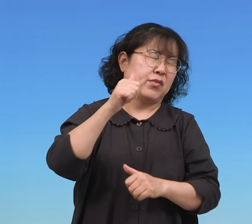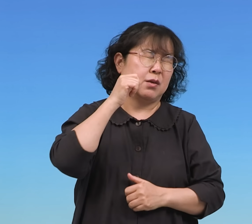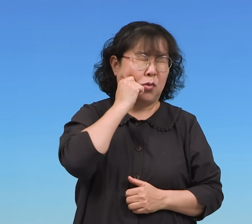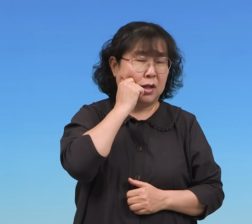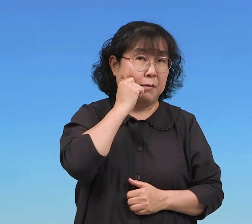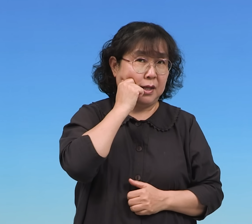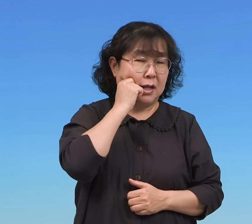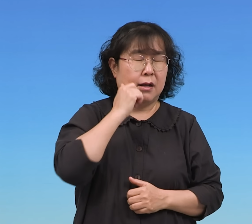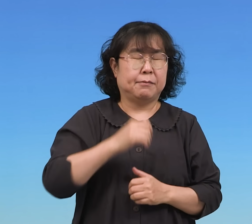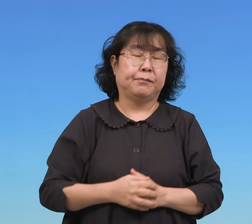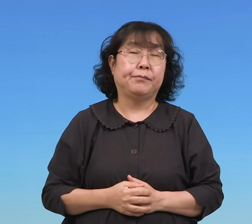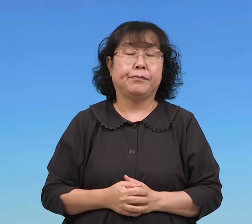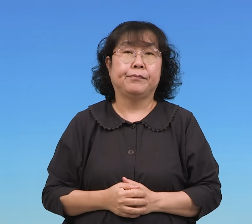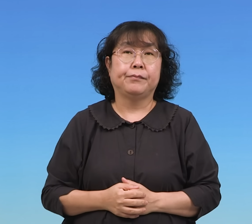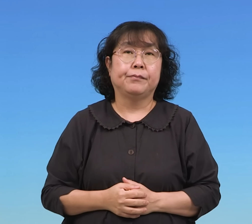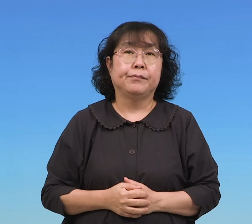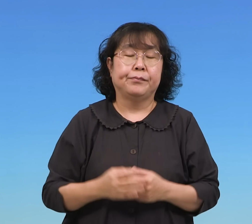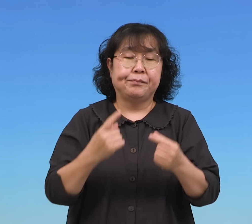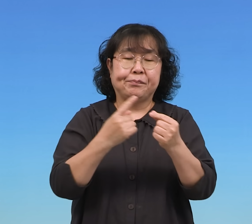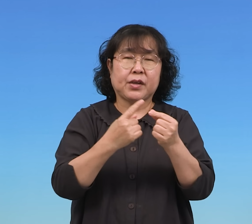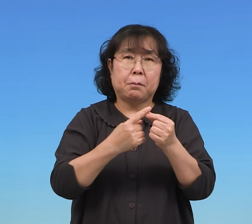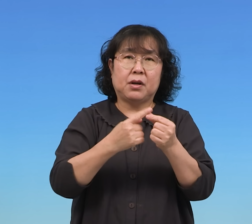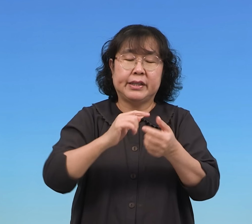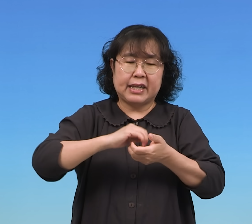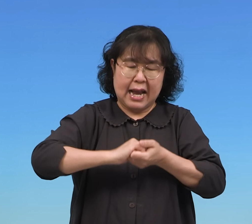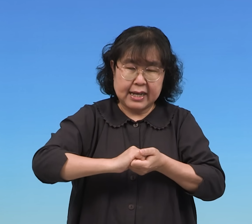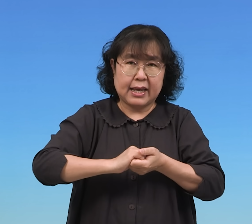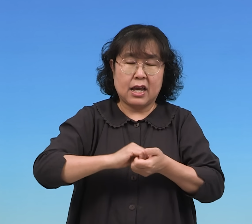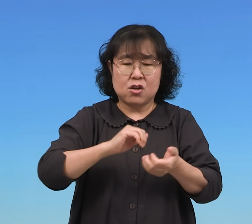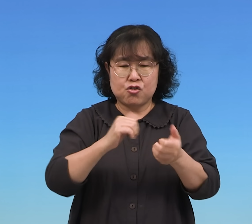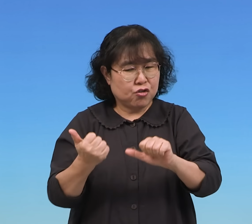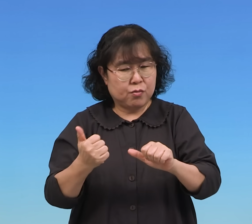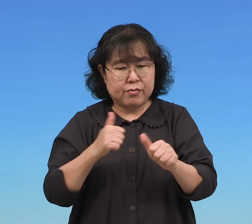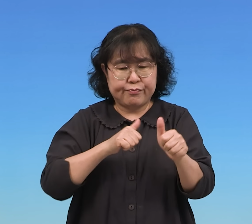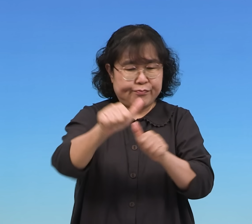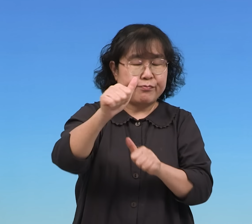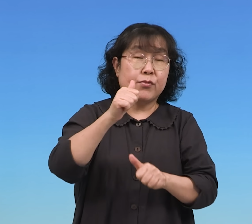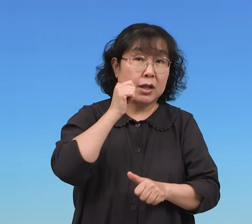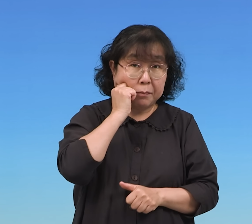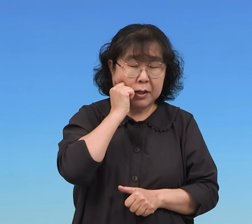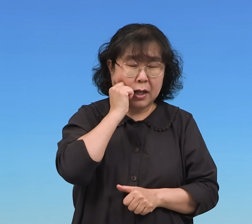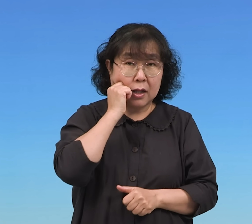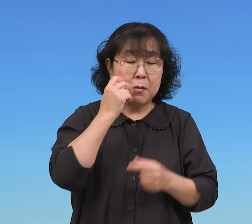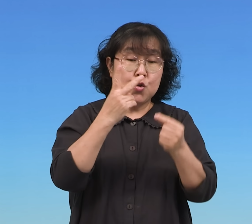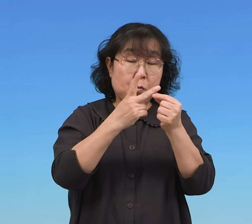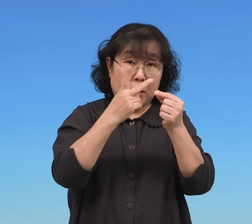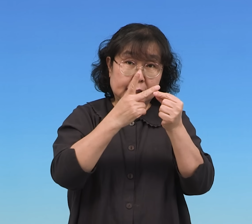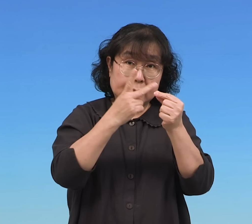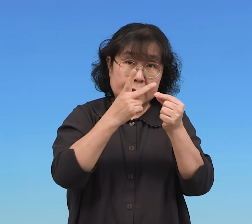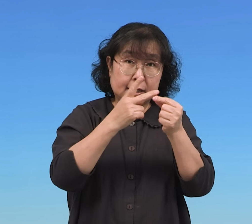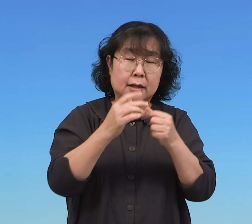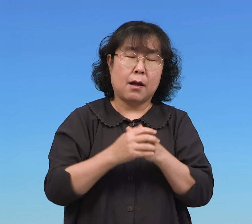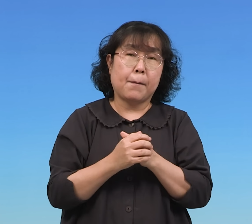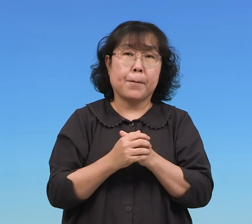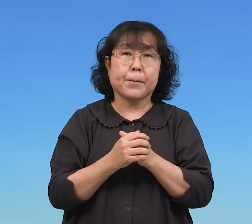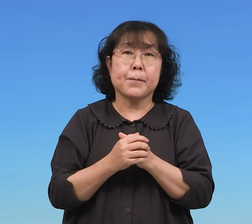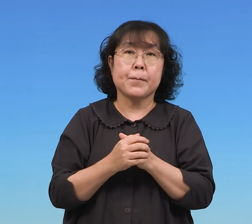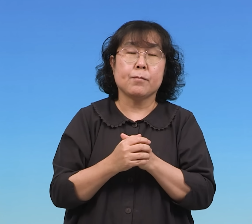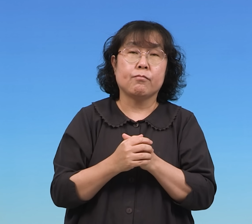나오는 인간의 한계 상황인 거예요. 이 죽음은 절대 극복할 수 없습니다. 그런가 하면은 이제 두